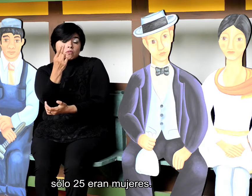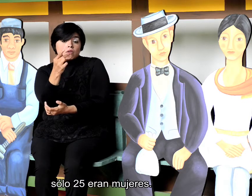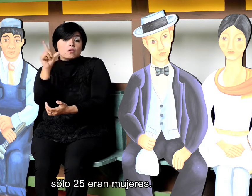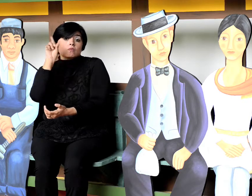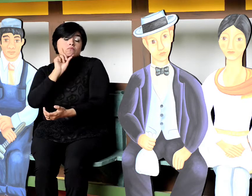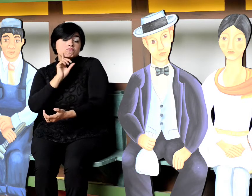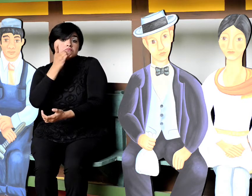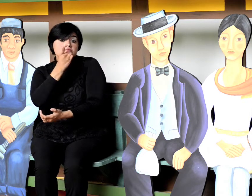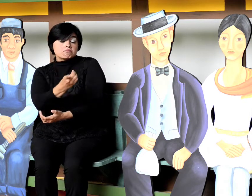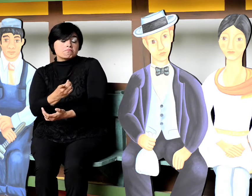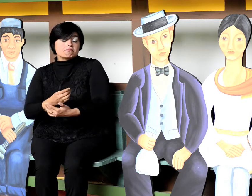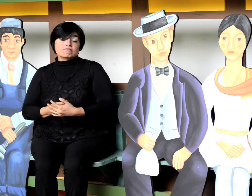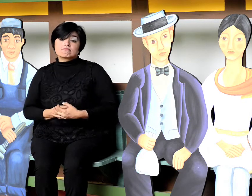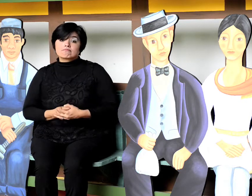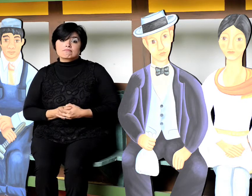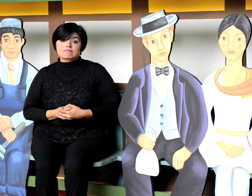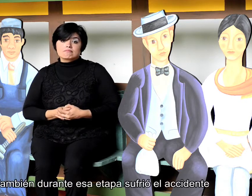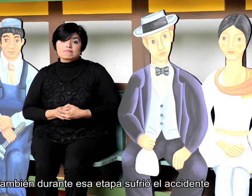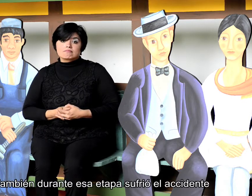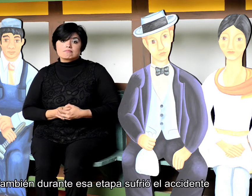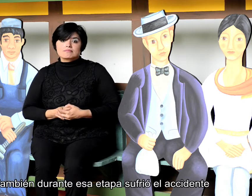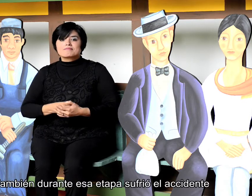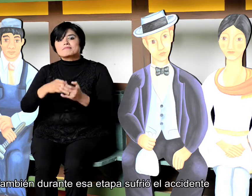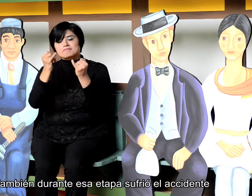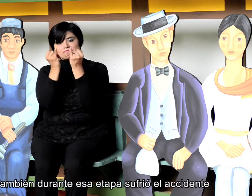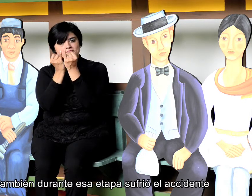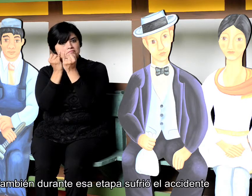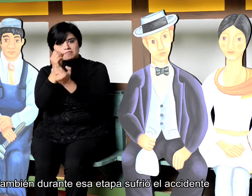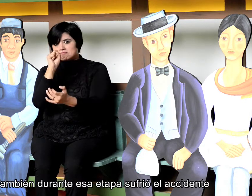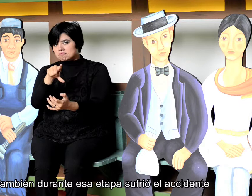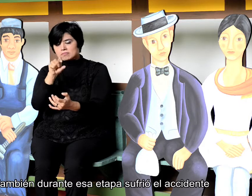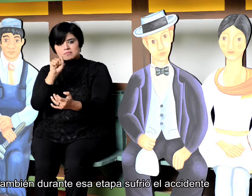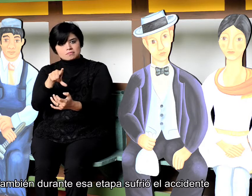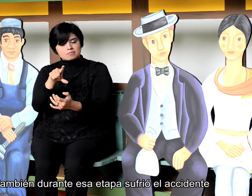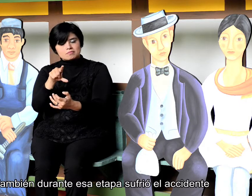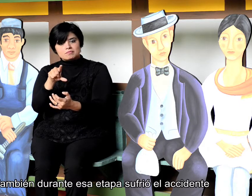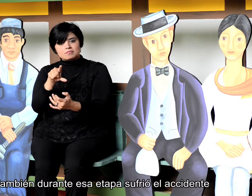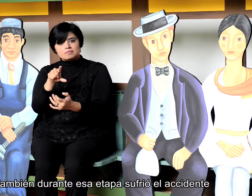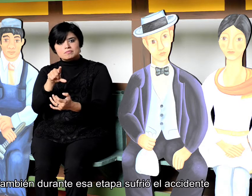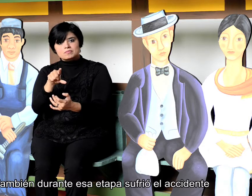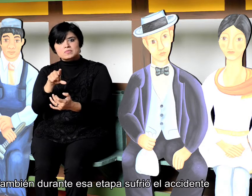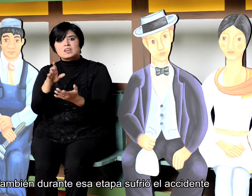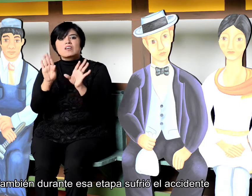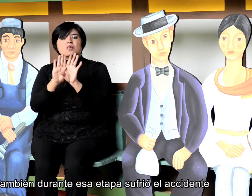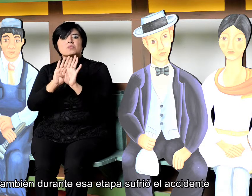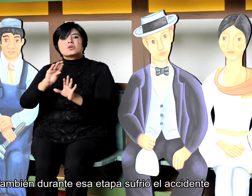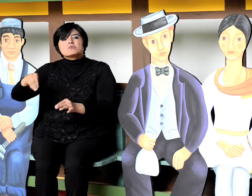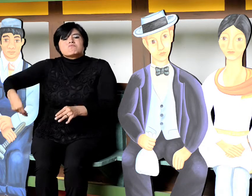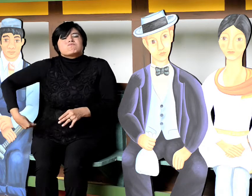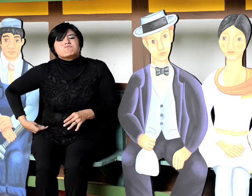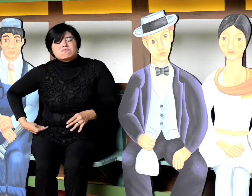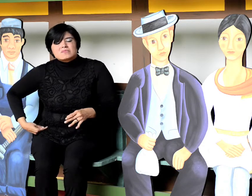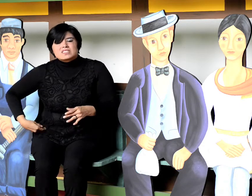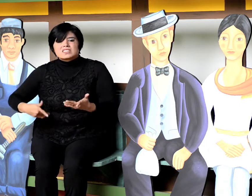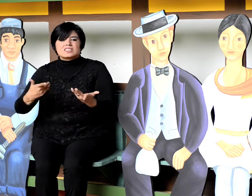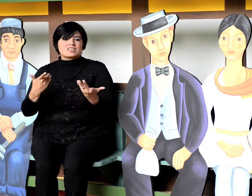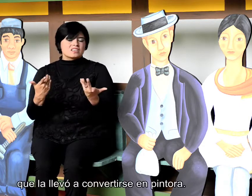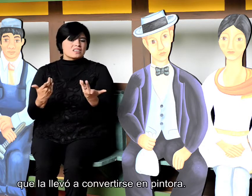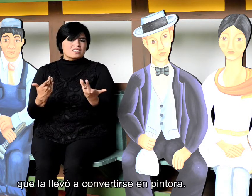mujeres. También durante esa etapa sufrió el accidente que la llevó